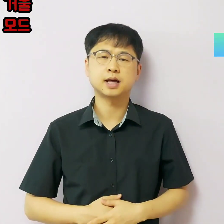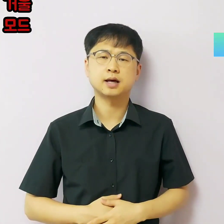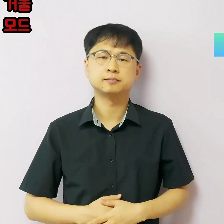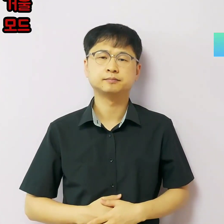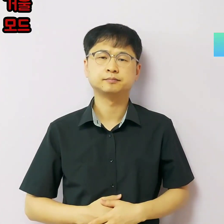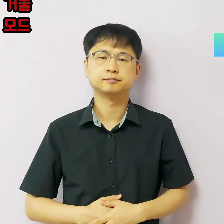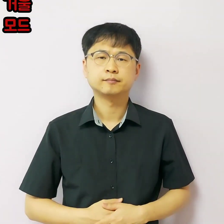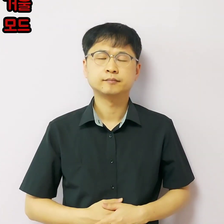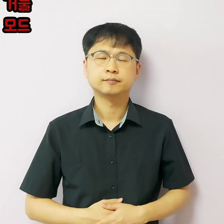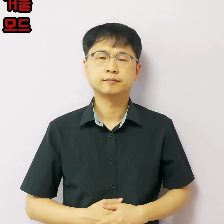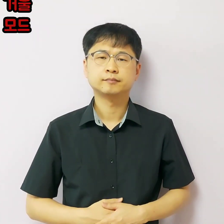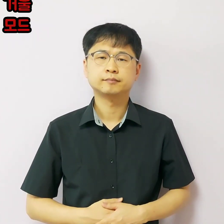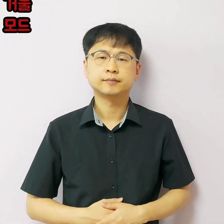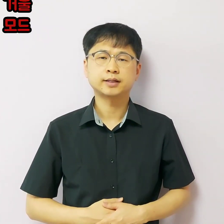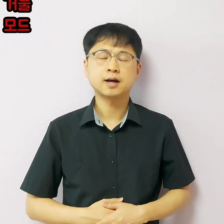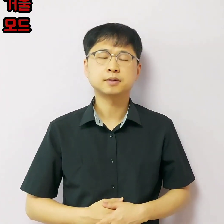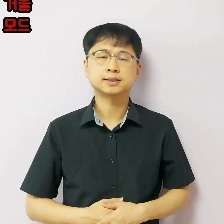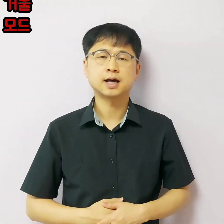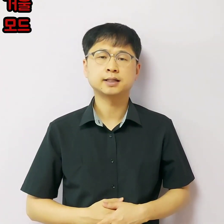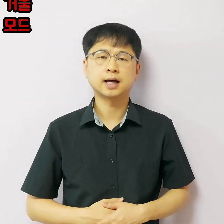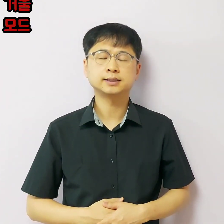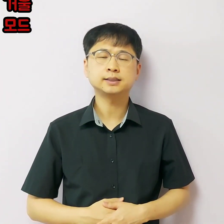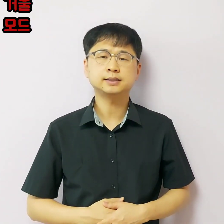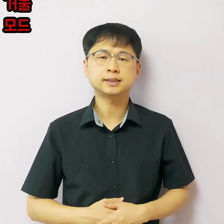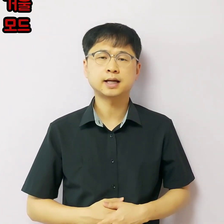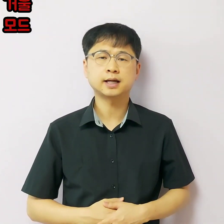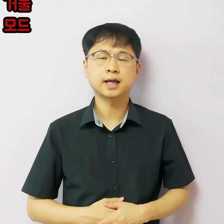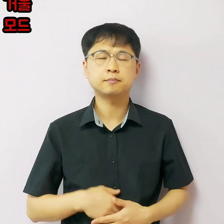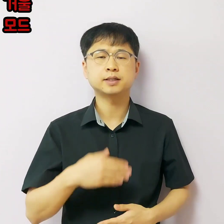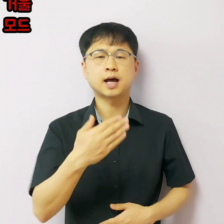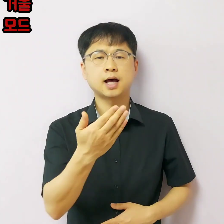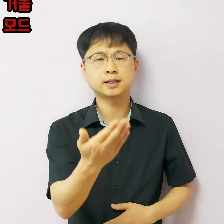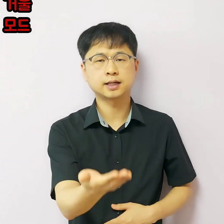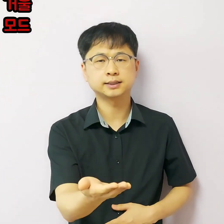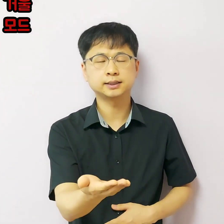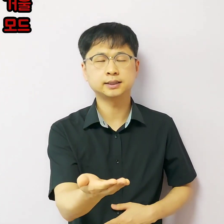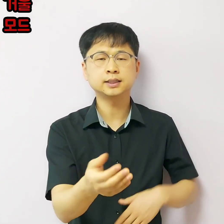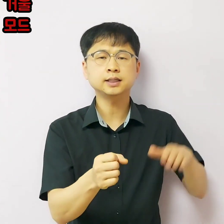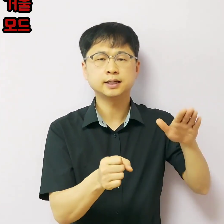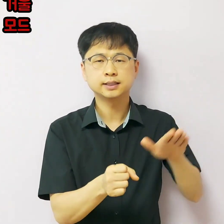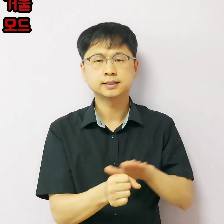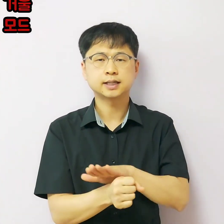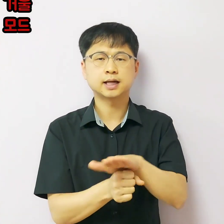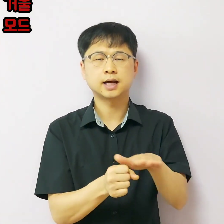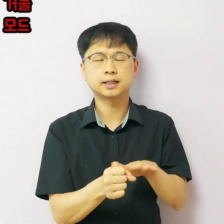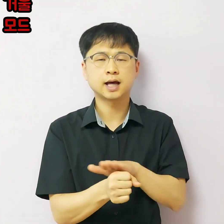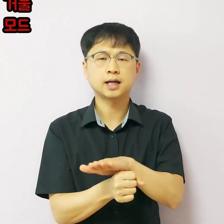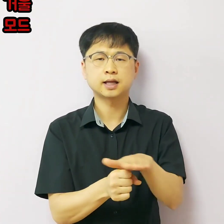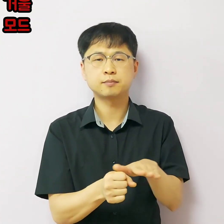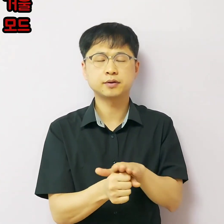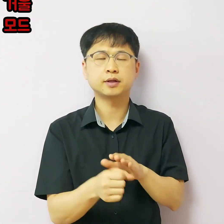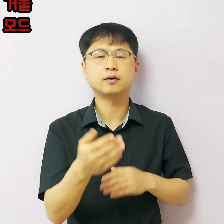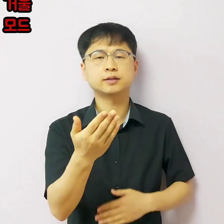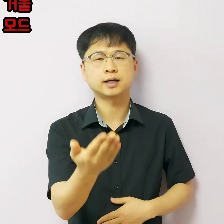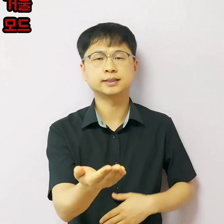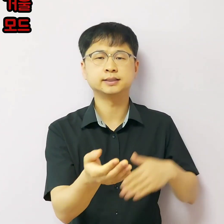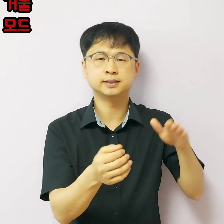표현하였습니다. 네, 다음 가사 당신을 사랑해입니다. 당신 사랑하다 다 표현해요.